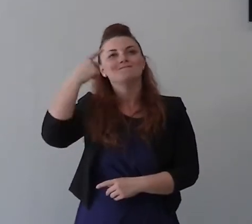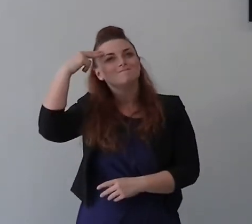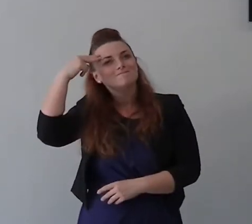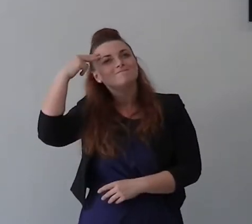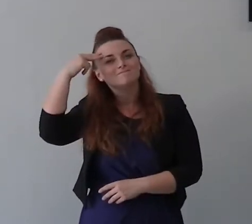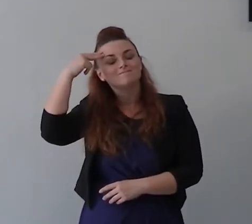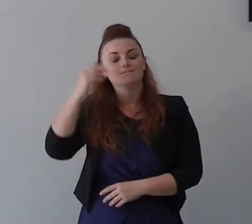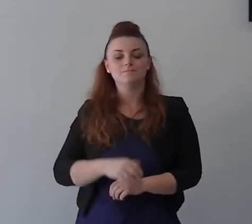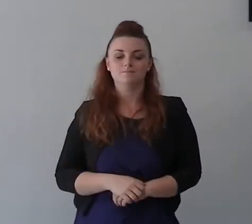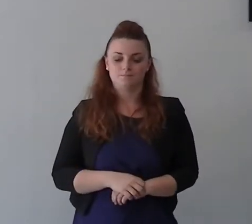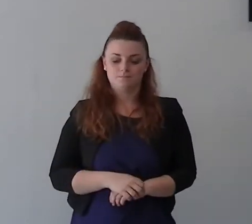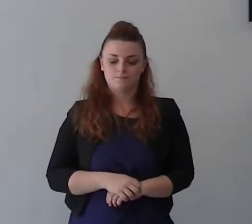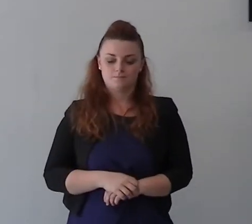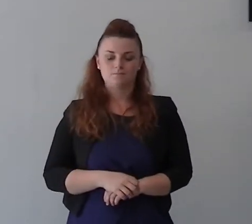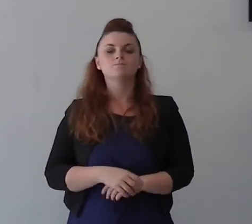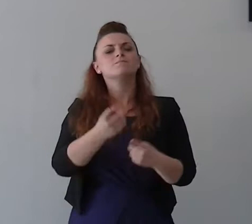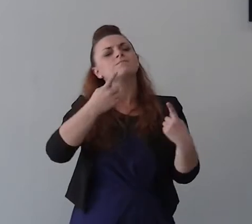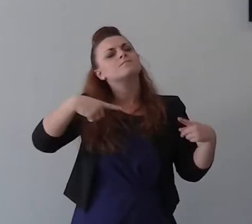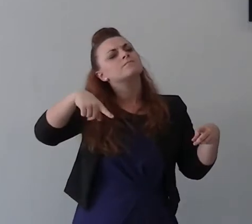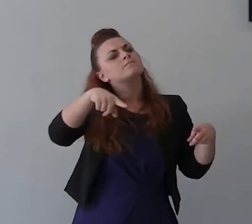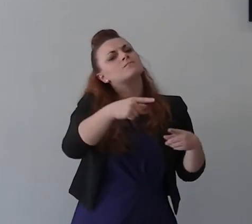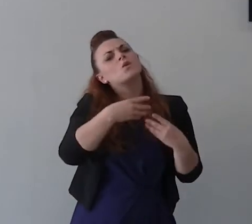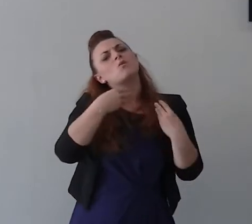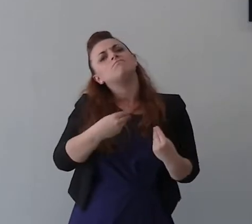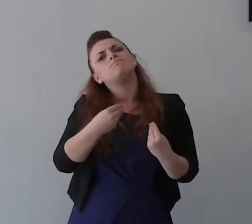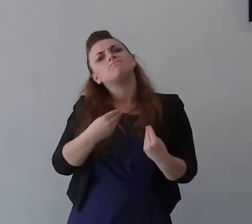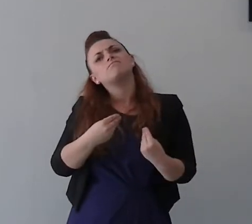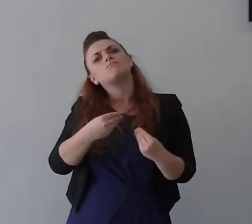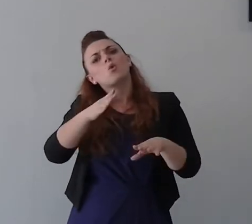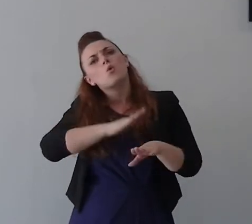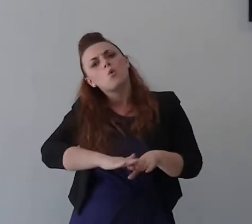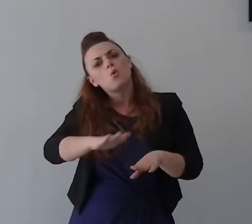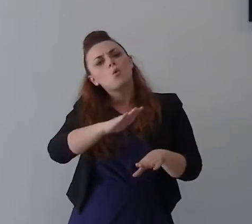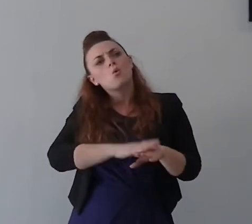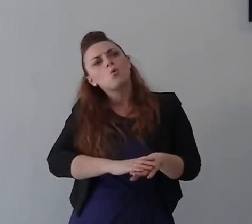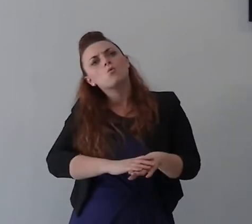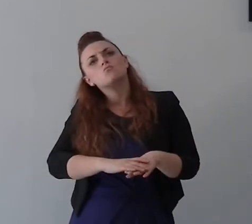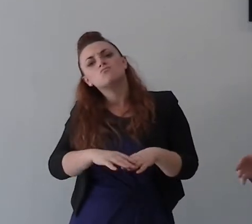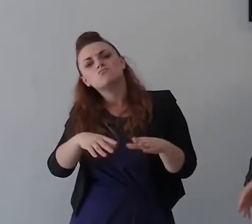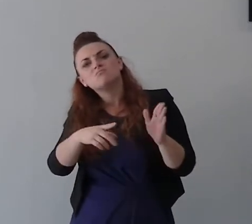Quante volte, ti domando, usi questi segni, la stella, la